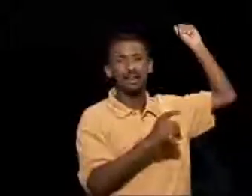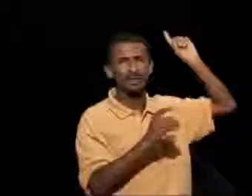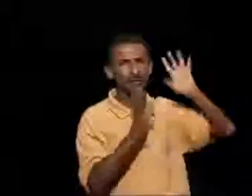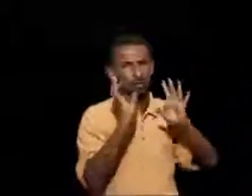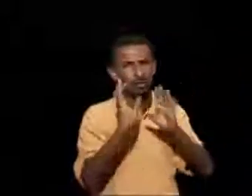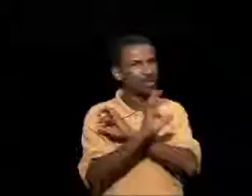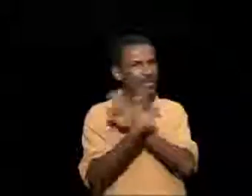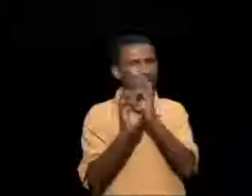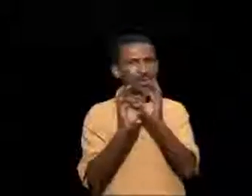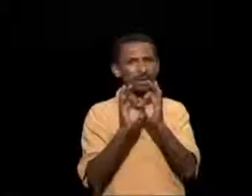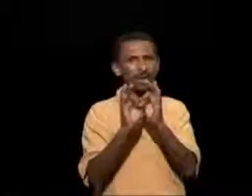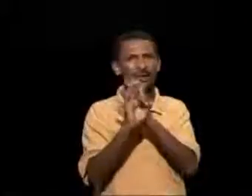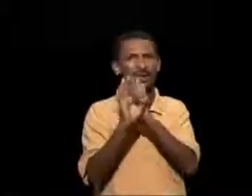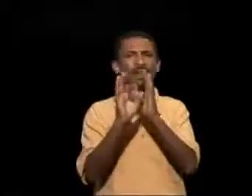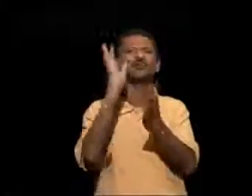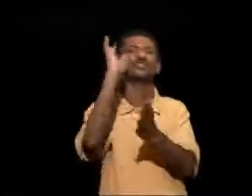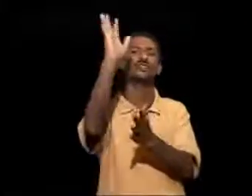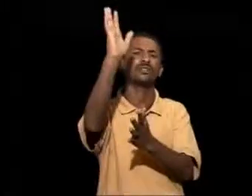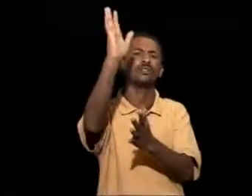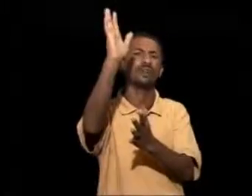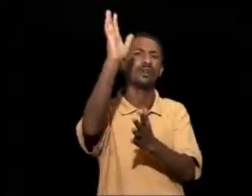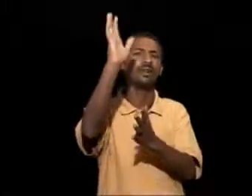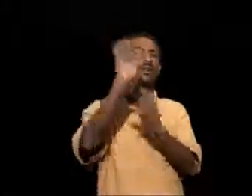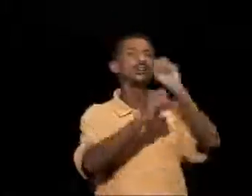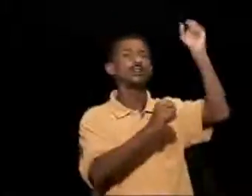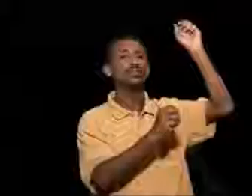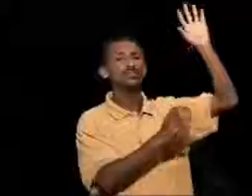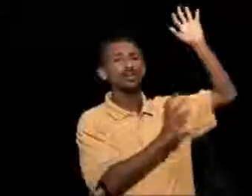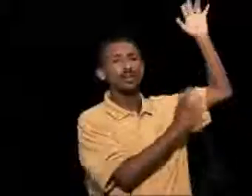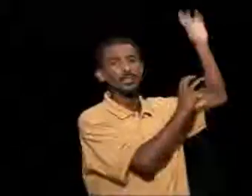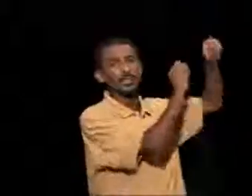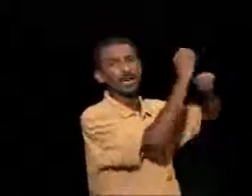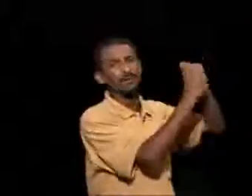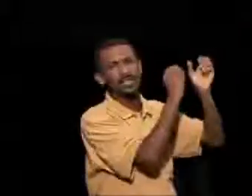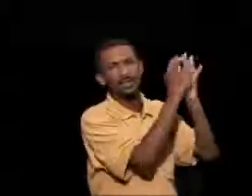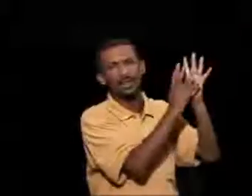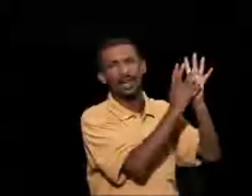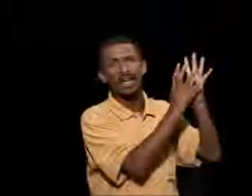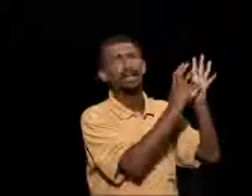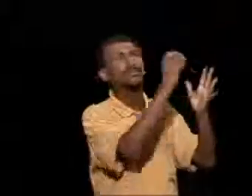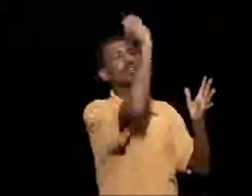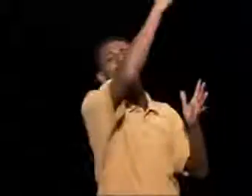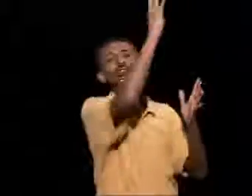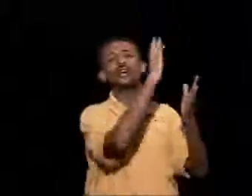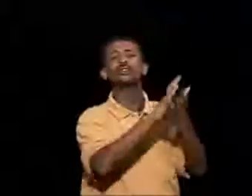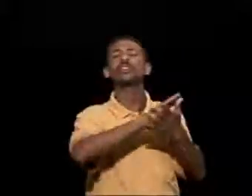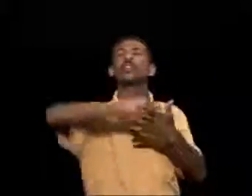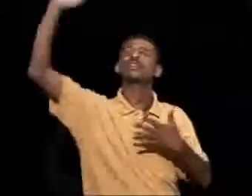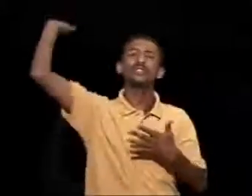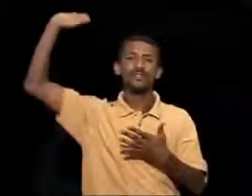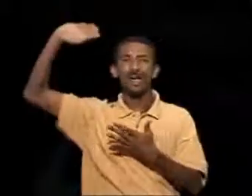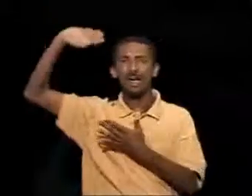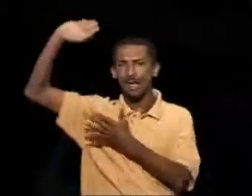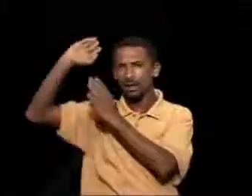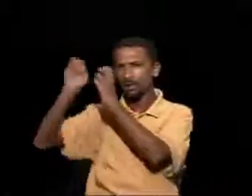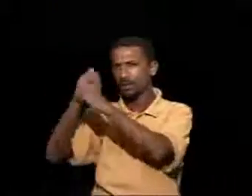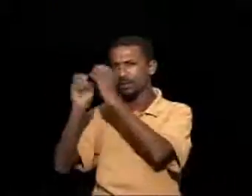አንደኛው ትልቁ መቼም አብናረ መጥፎ ሰው ነው እኮ ለሱ ተለበች ጋር ይመሳጠርና ተለበች ጋር ደግሞ ሌላ ዝርፊያ ነው